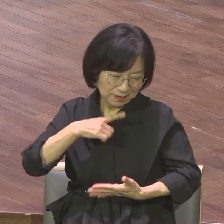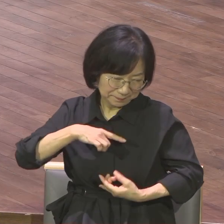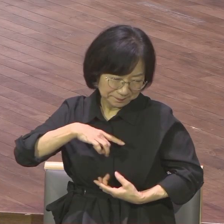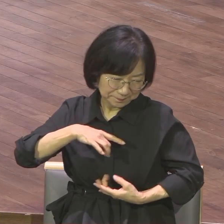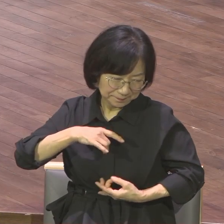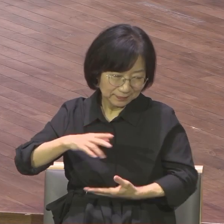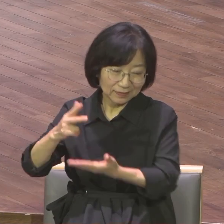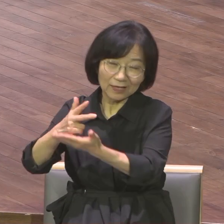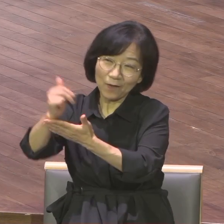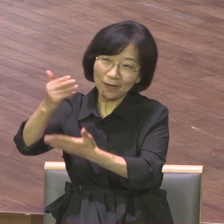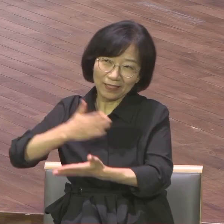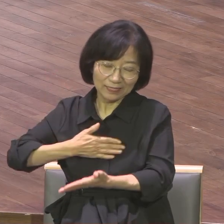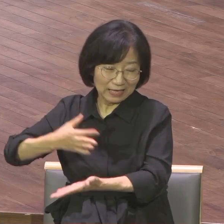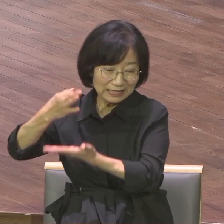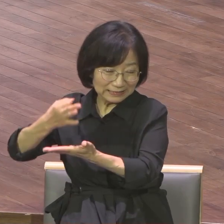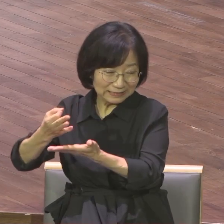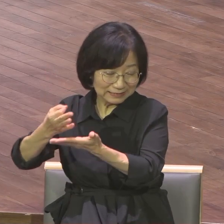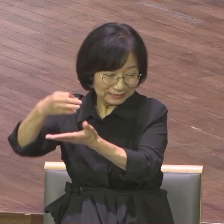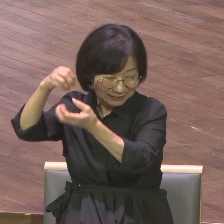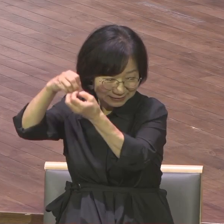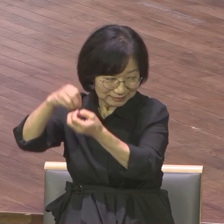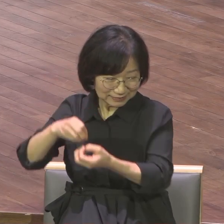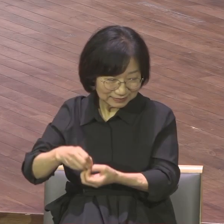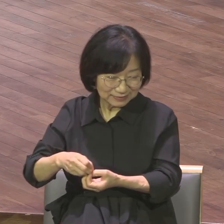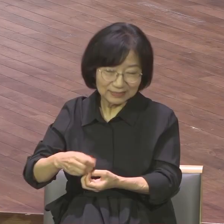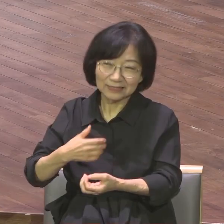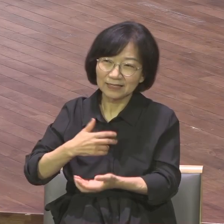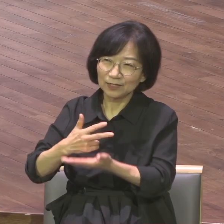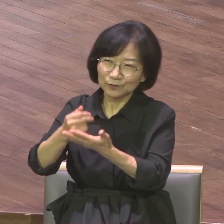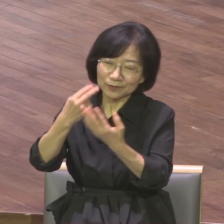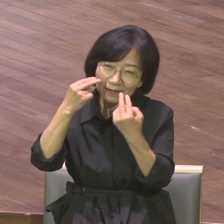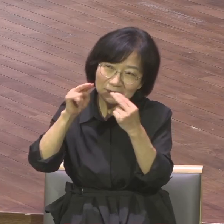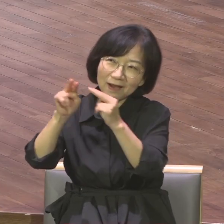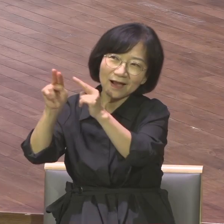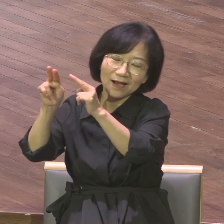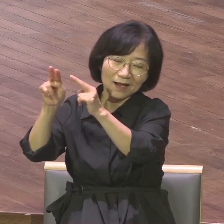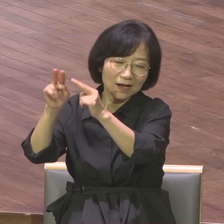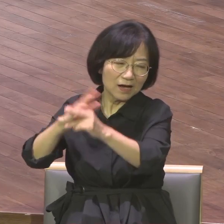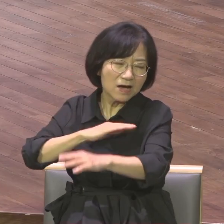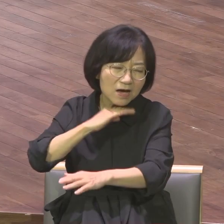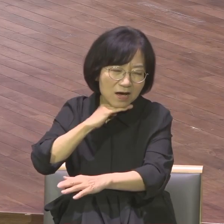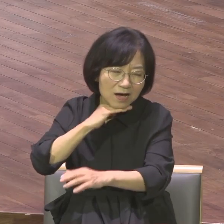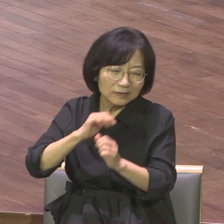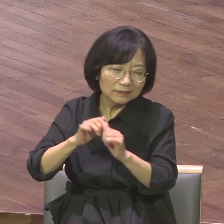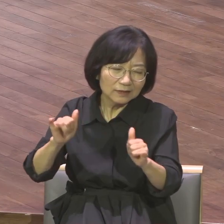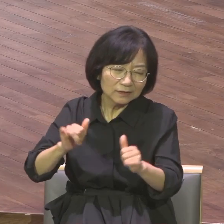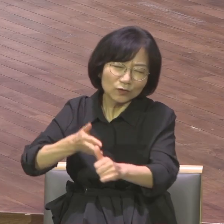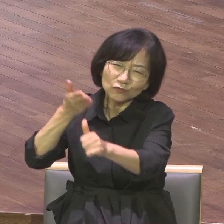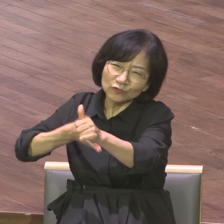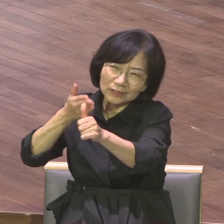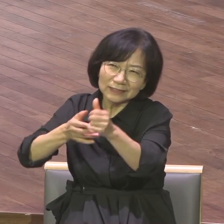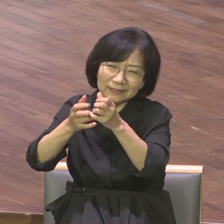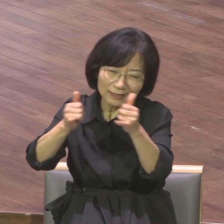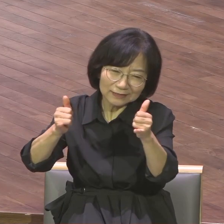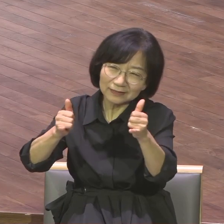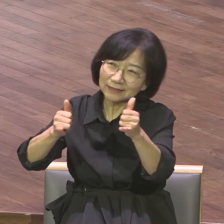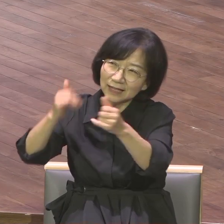기업이시니 그러므로 내가 그를 바라리라 하도다. 기다리는 자들에게나 구하는 영혼들에게 여호와는